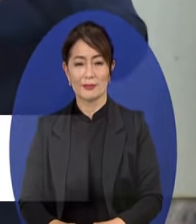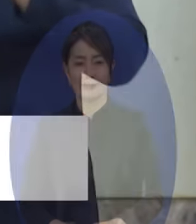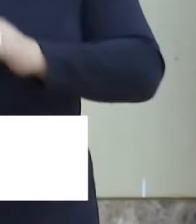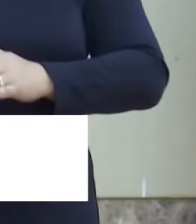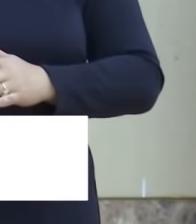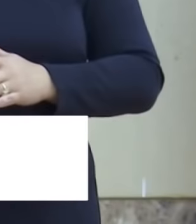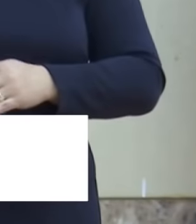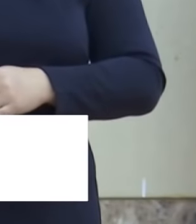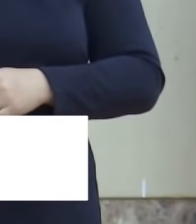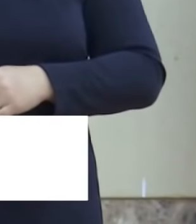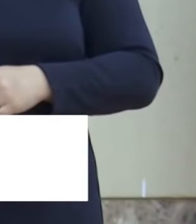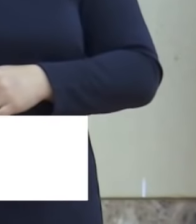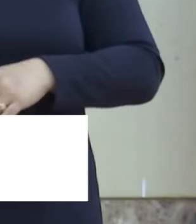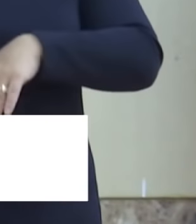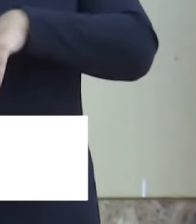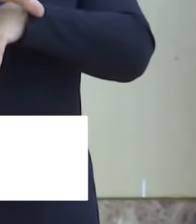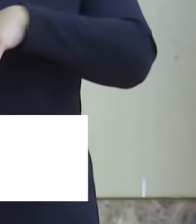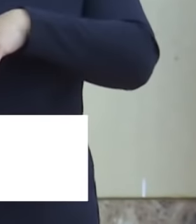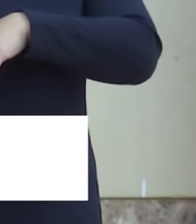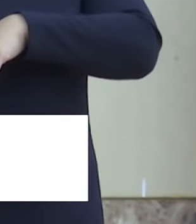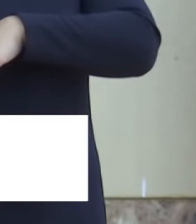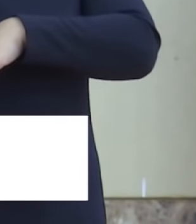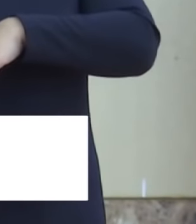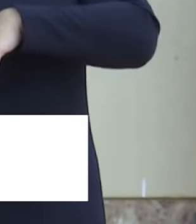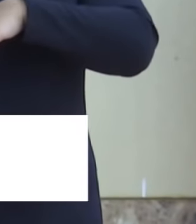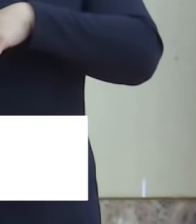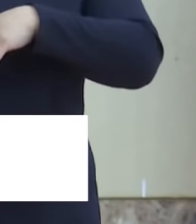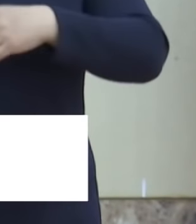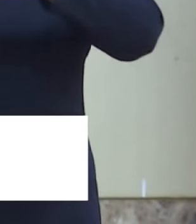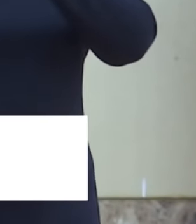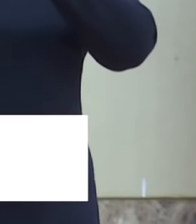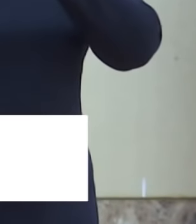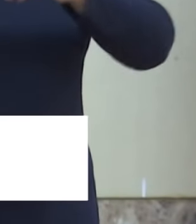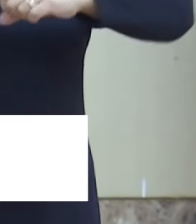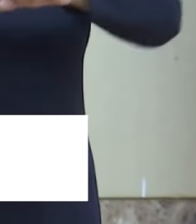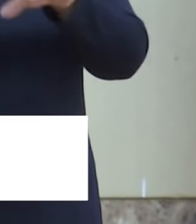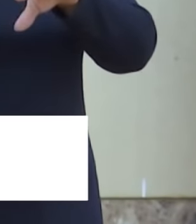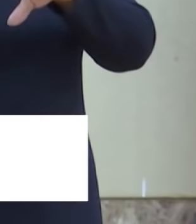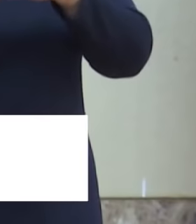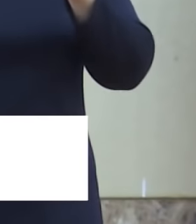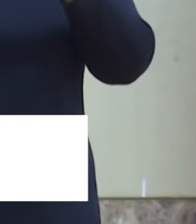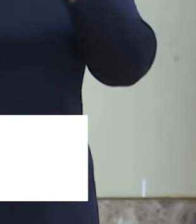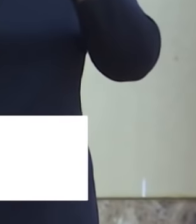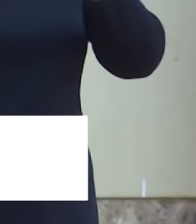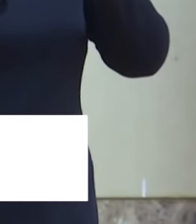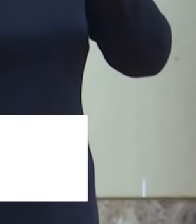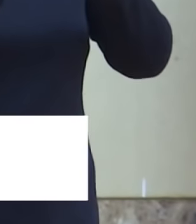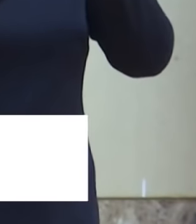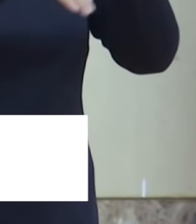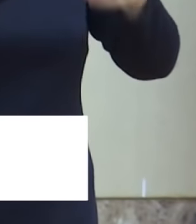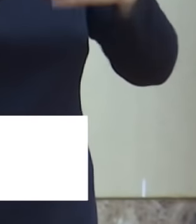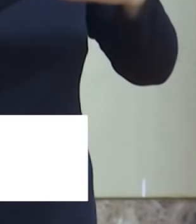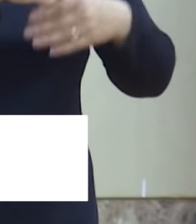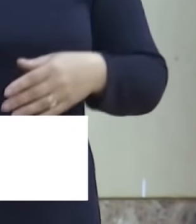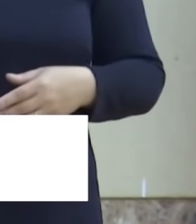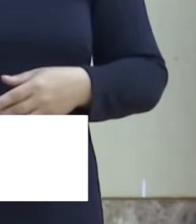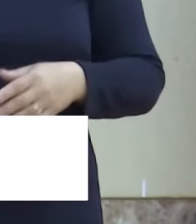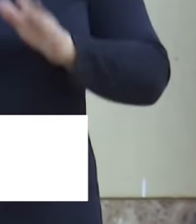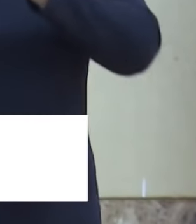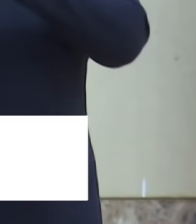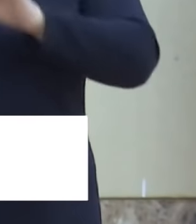клиникийн эмч мэргэжлэнүүд маань коронавирус талбарын давтан шинжилгээгээд цаг наргүй ажиллаж байхад мөн одоо 50-60 хүний